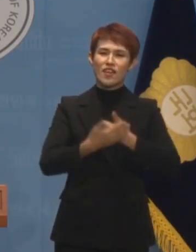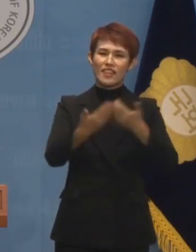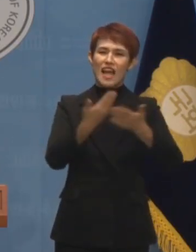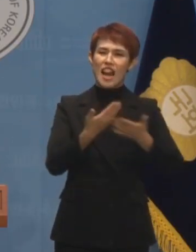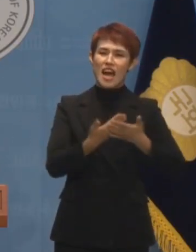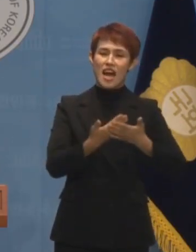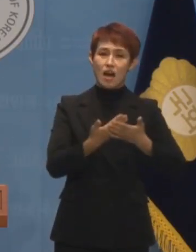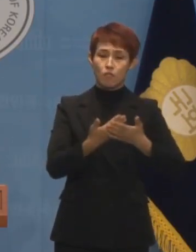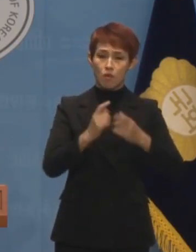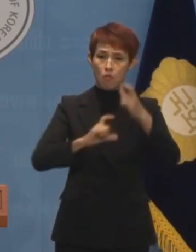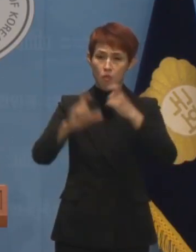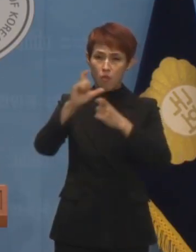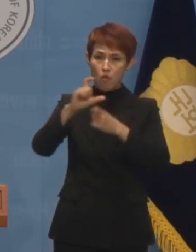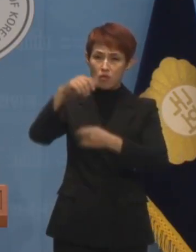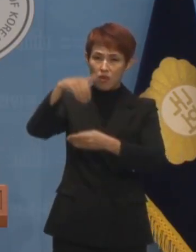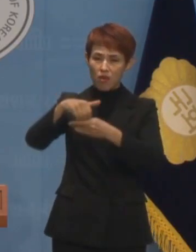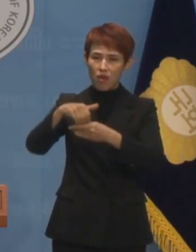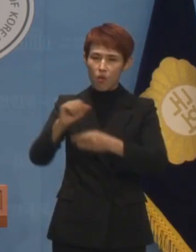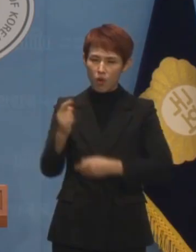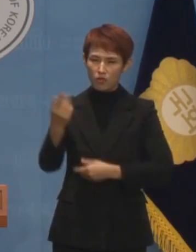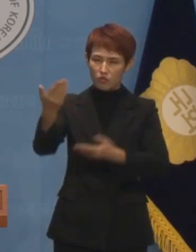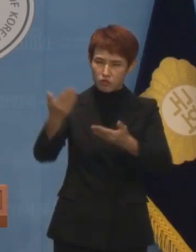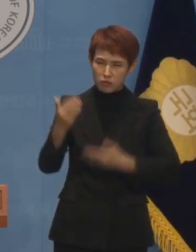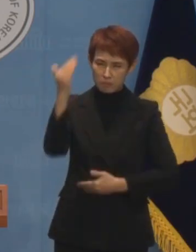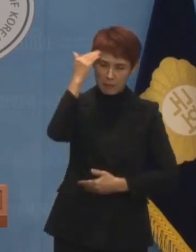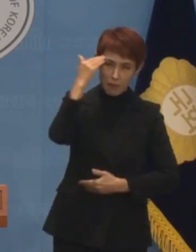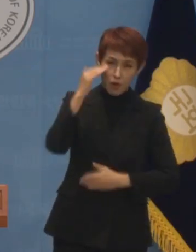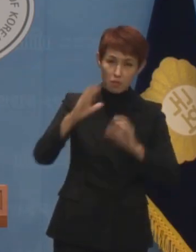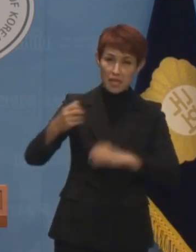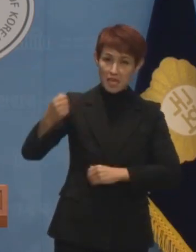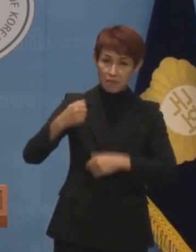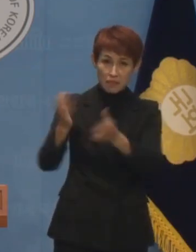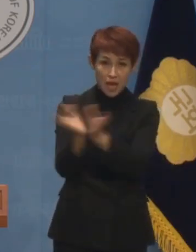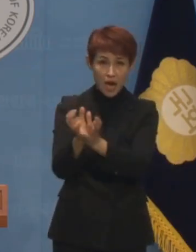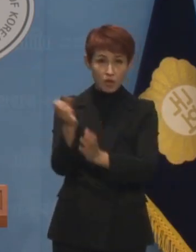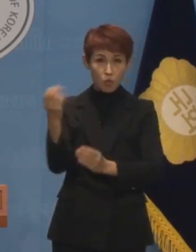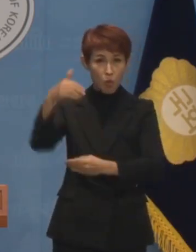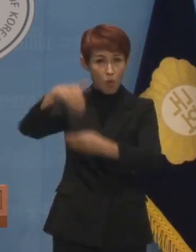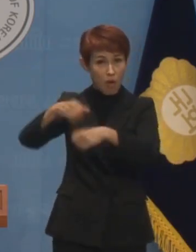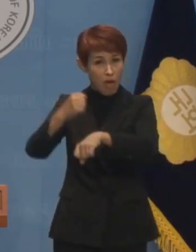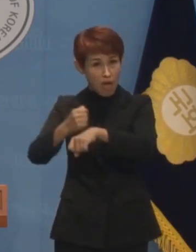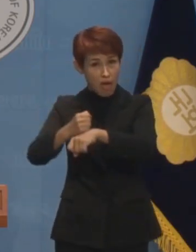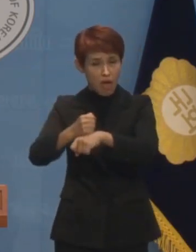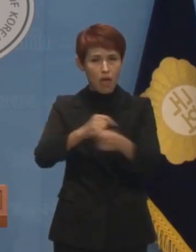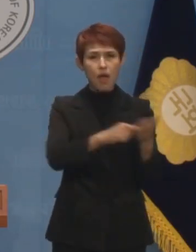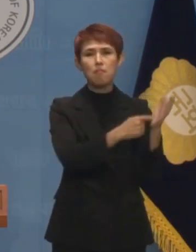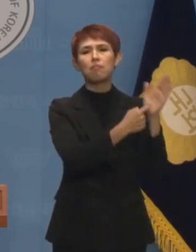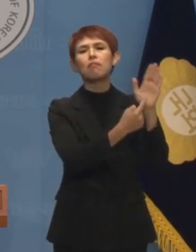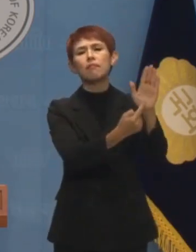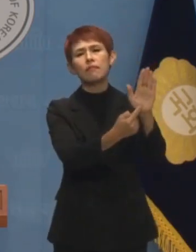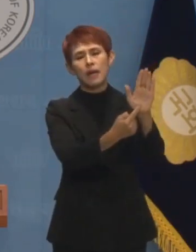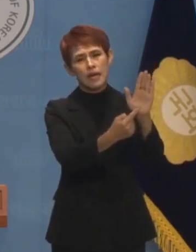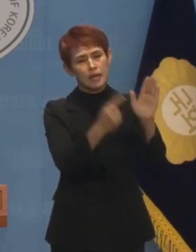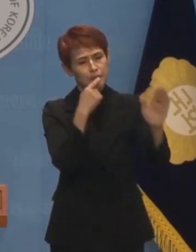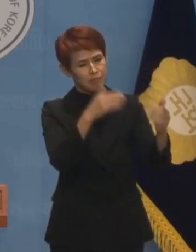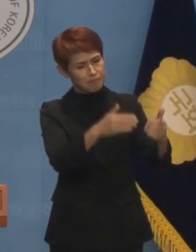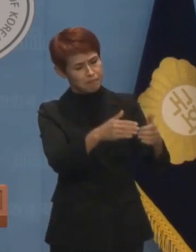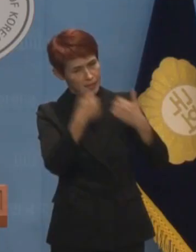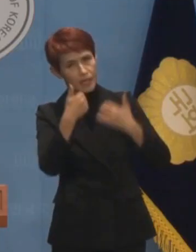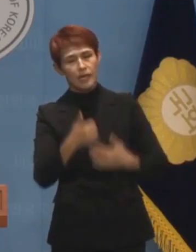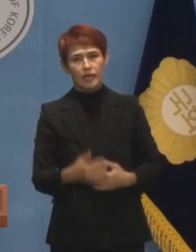원인 제공, 혈세 낭비 억수로 하게 만든 국민의힘 정당 또 찍어줄 깁니까? 라는 망언을